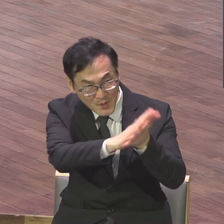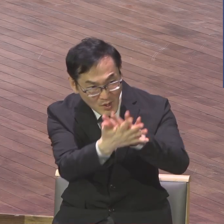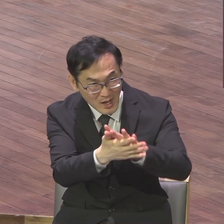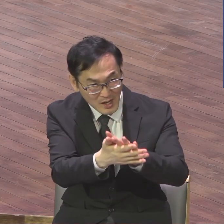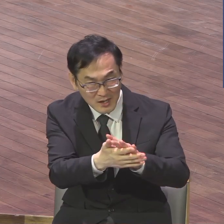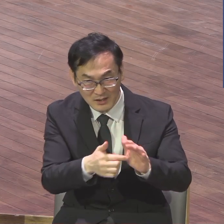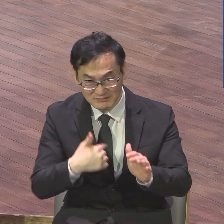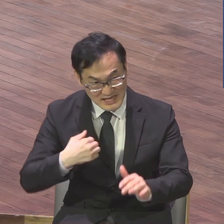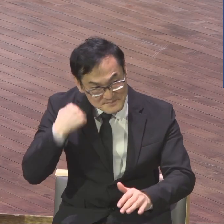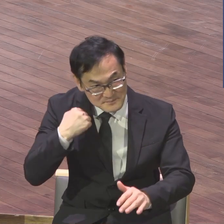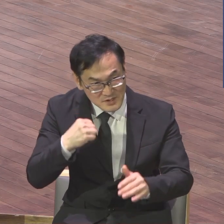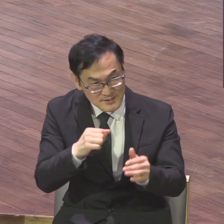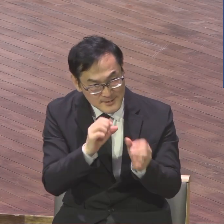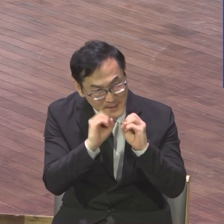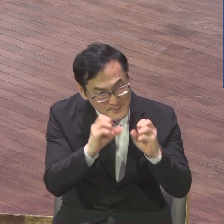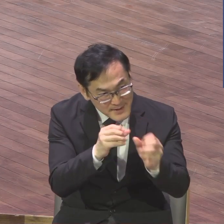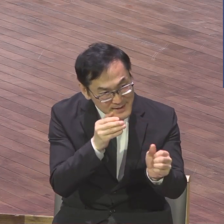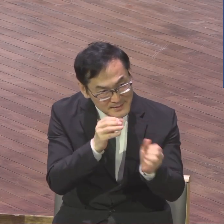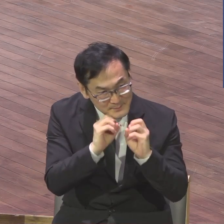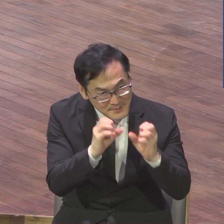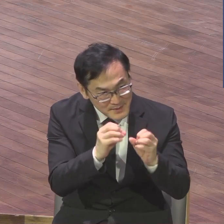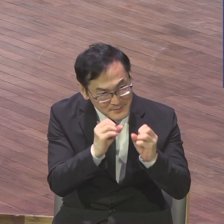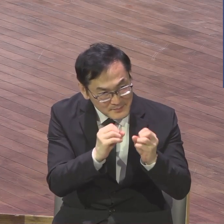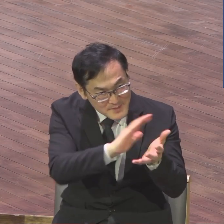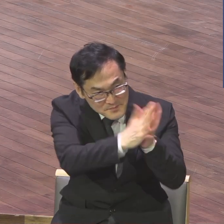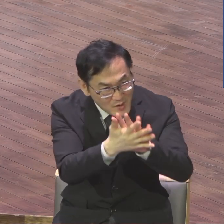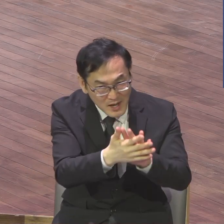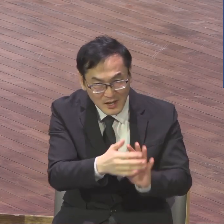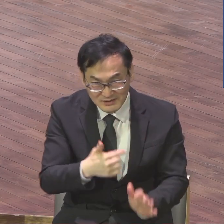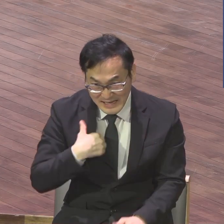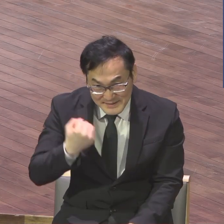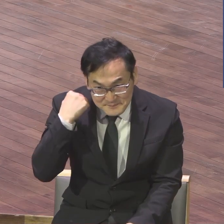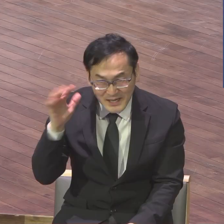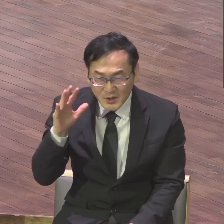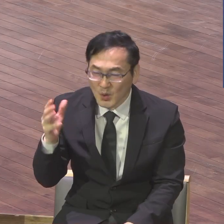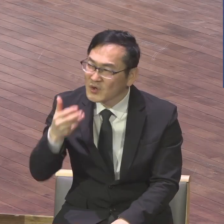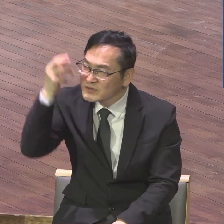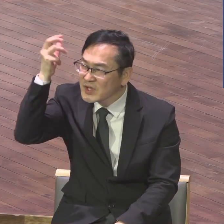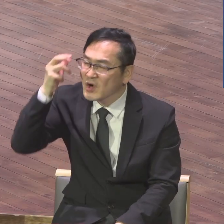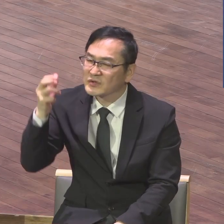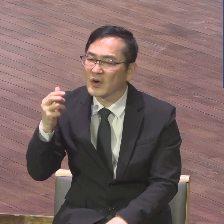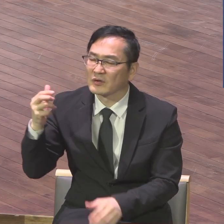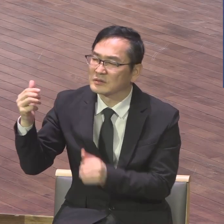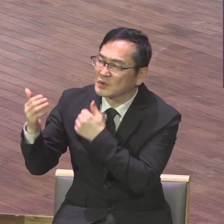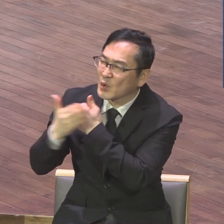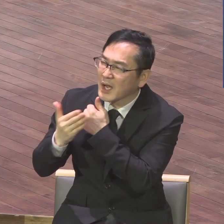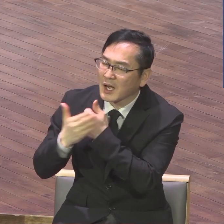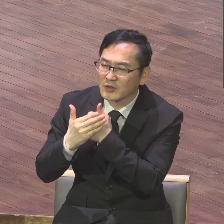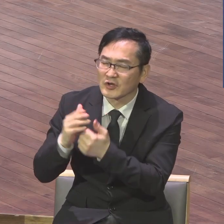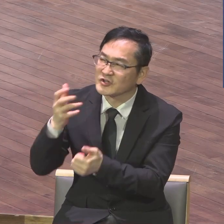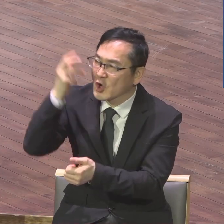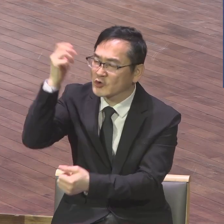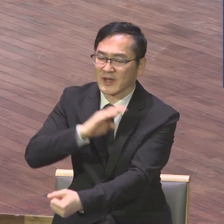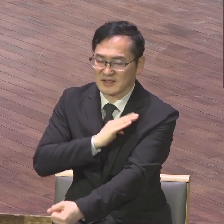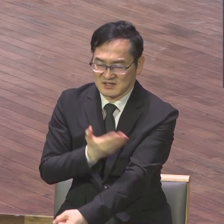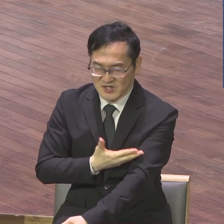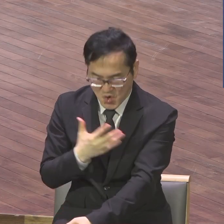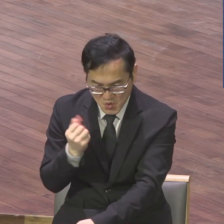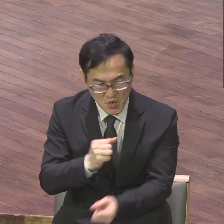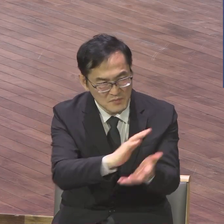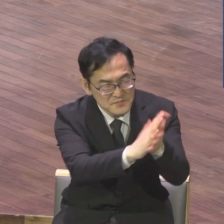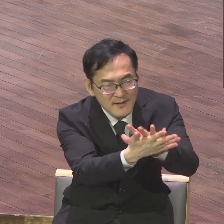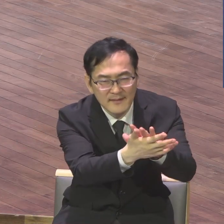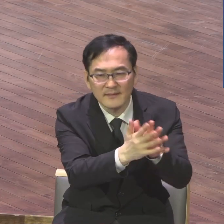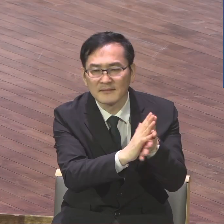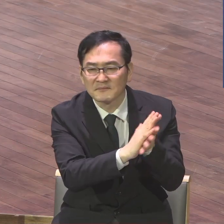교만하게. 사람의 마음을 바꾸는 것은 내 말과 내 능력이 아니라 성령의 능력으로.